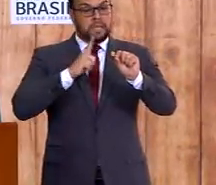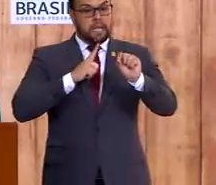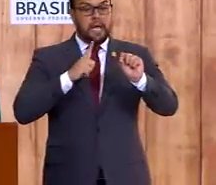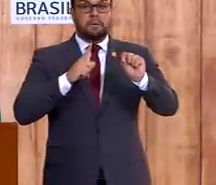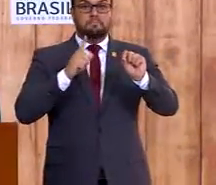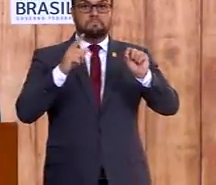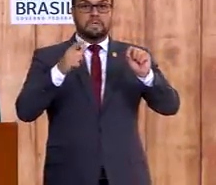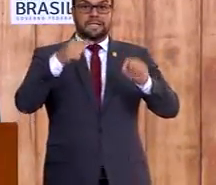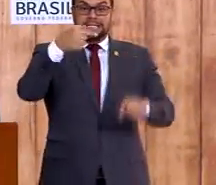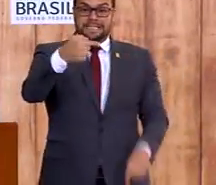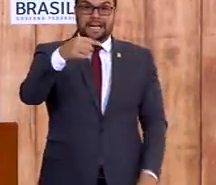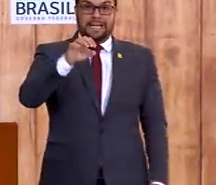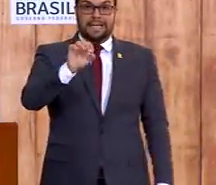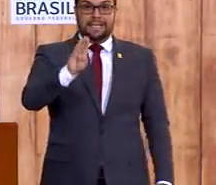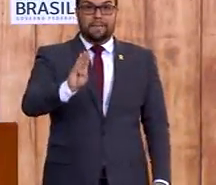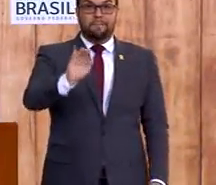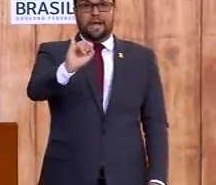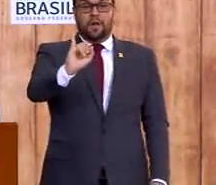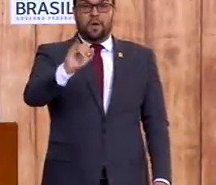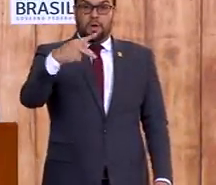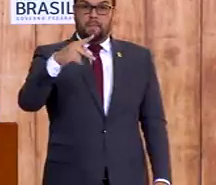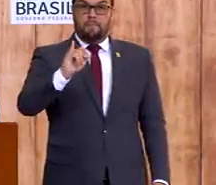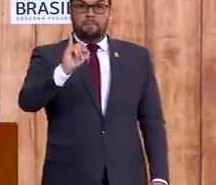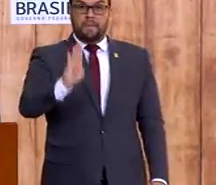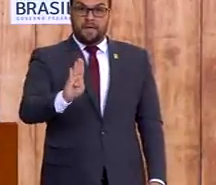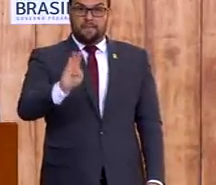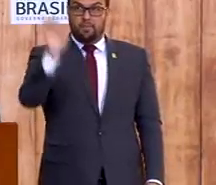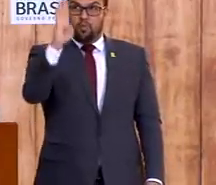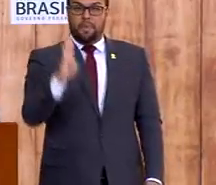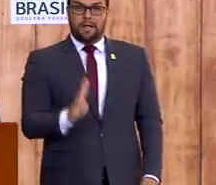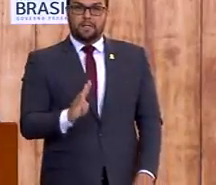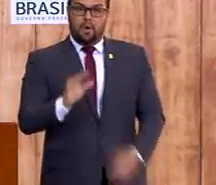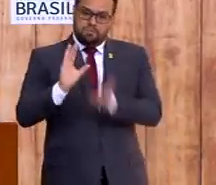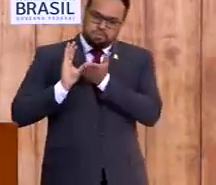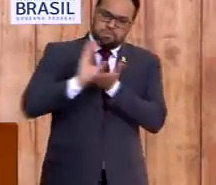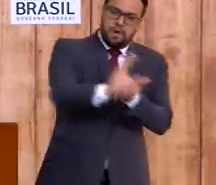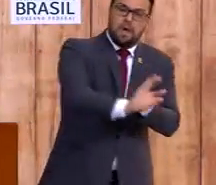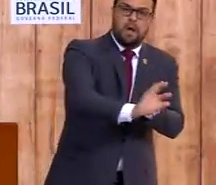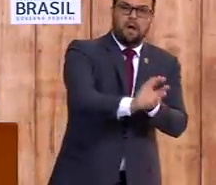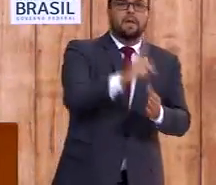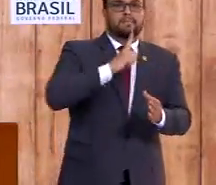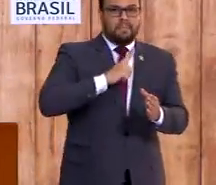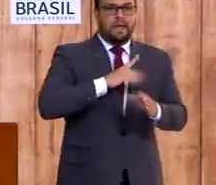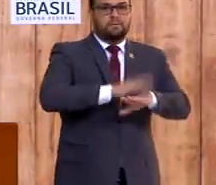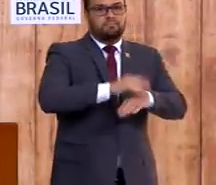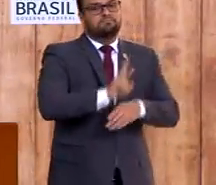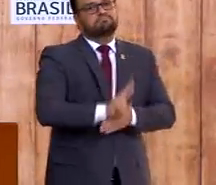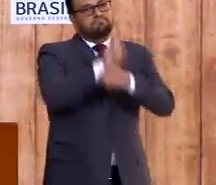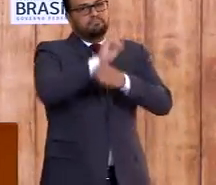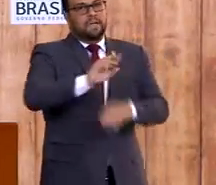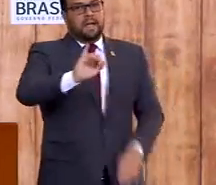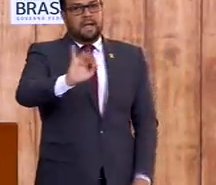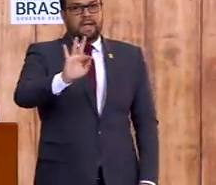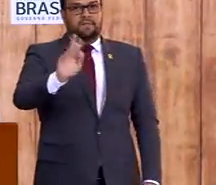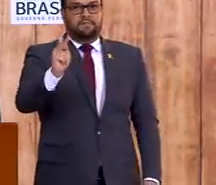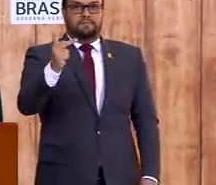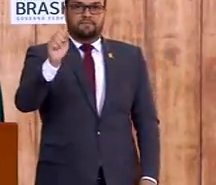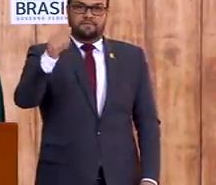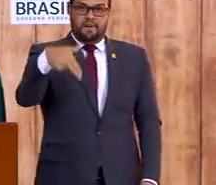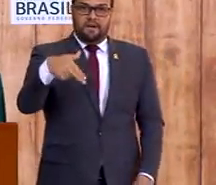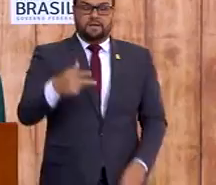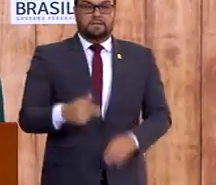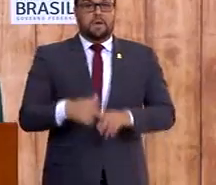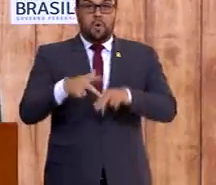cerca de 70 bilhões de reais em investimentos ano passam por análise do iphan e o nosso Universo